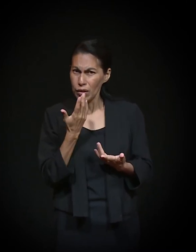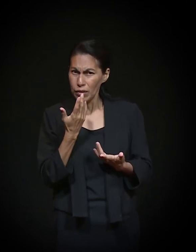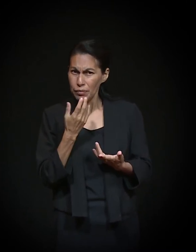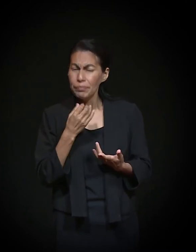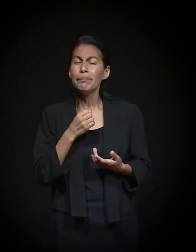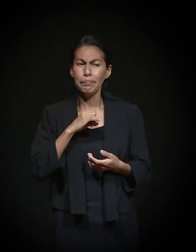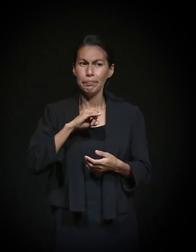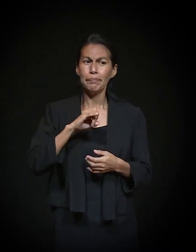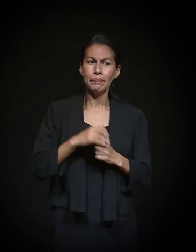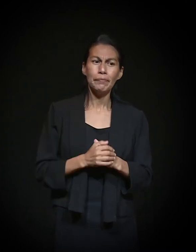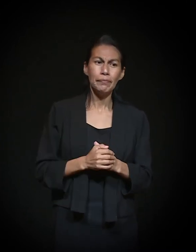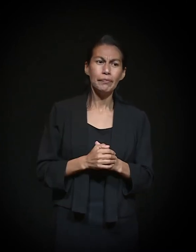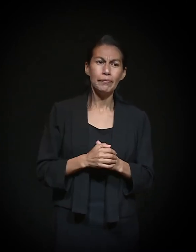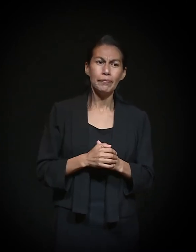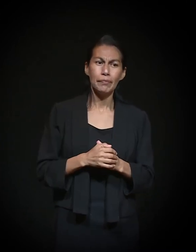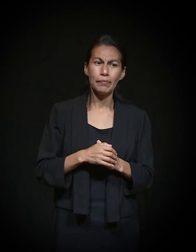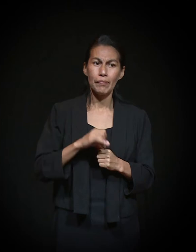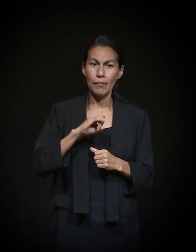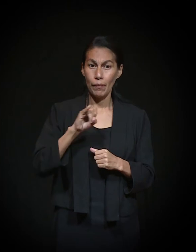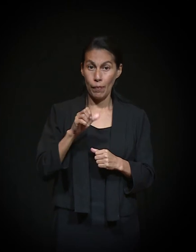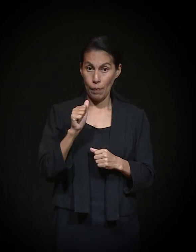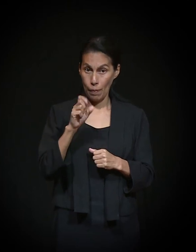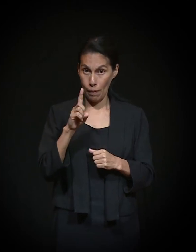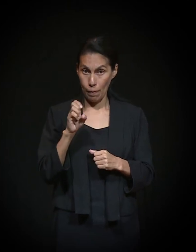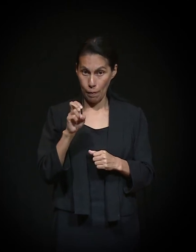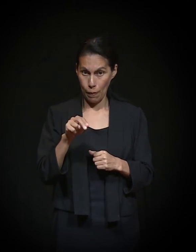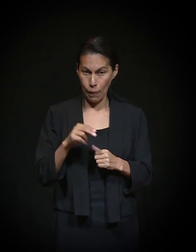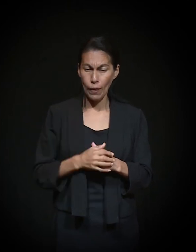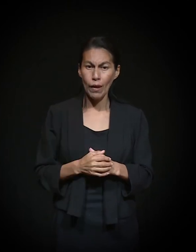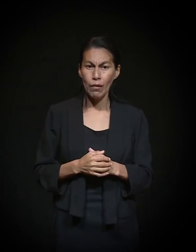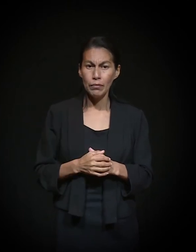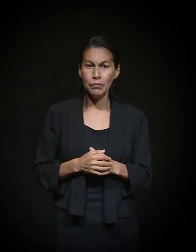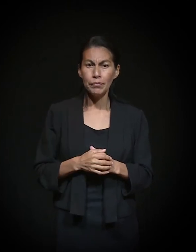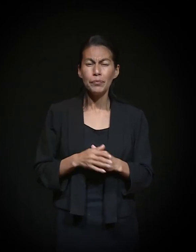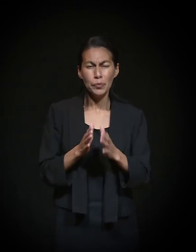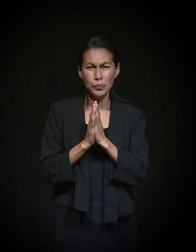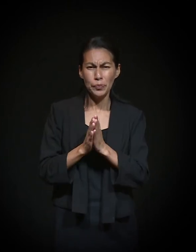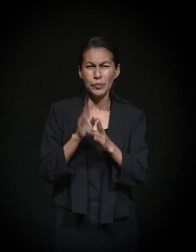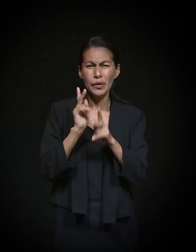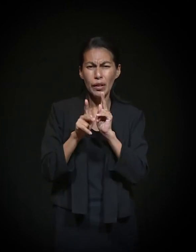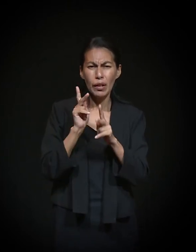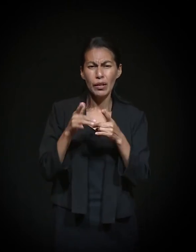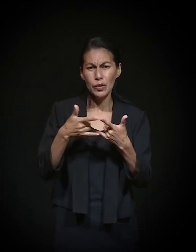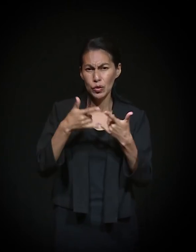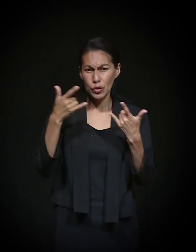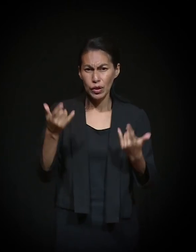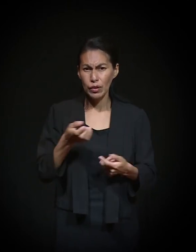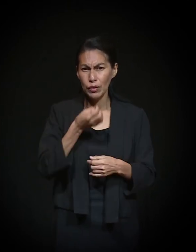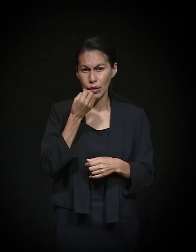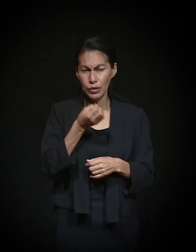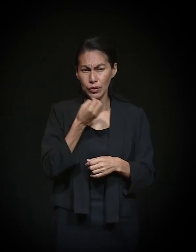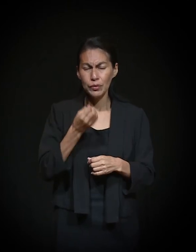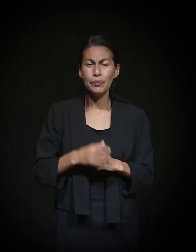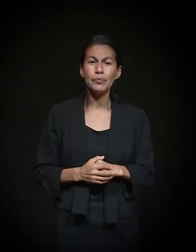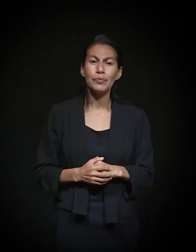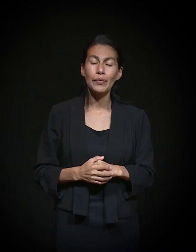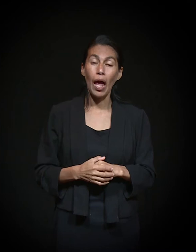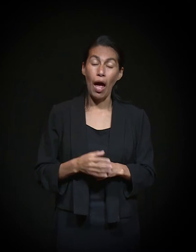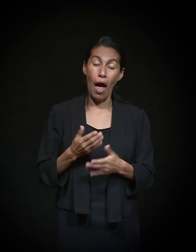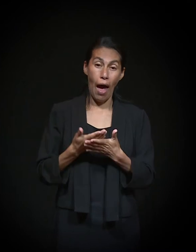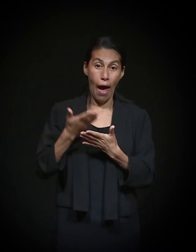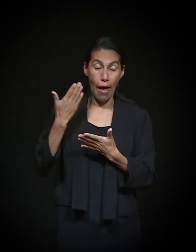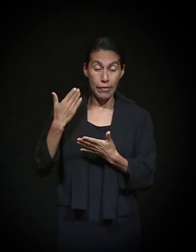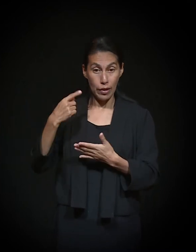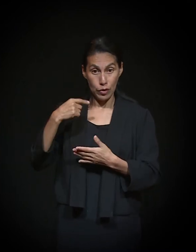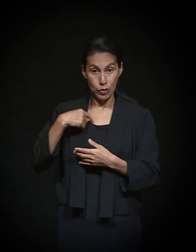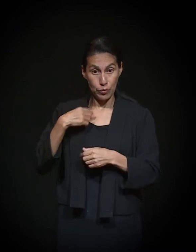¿Qué quiere iniciar, Yelena? Ok, cuéntanos. Cuéntanos una historia de la historia. Yo